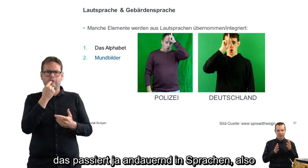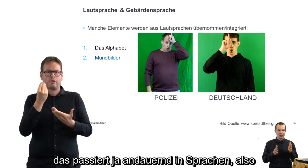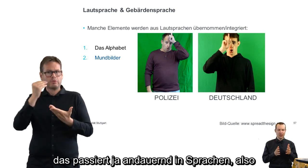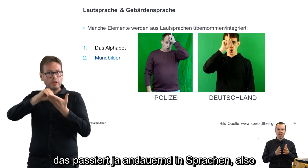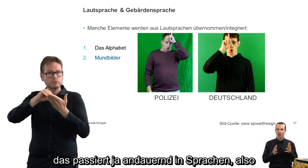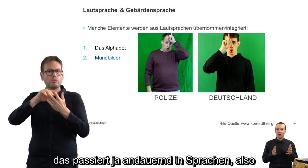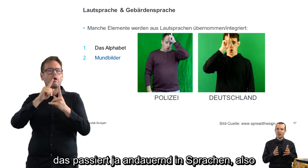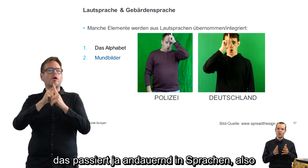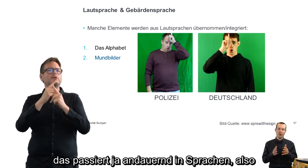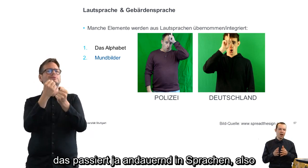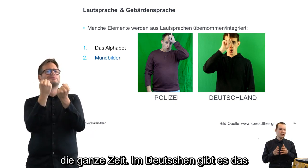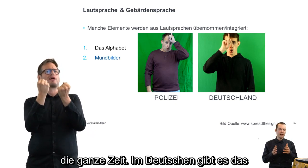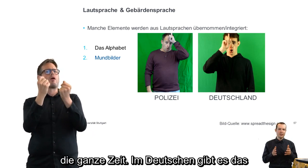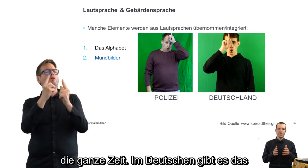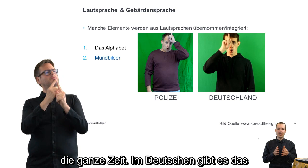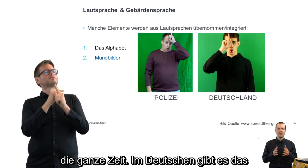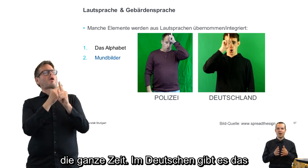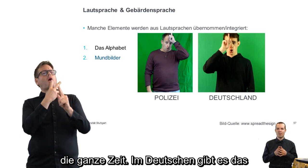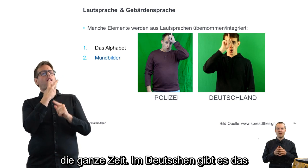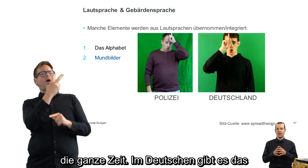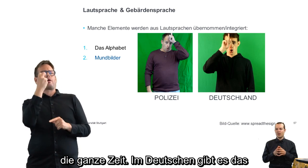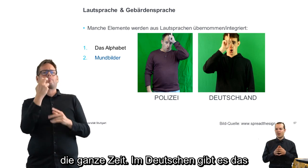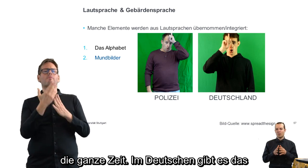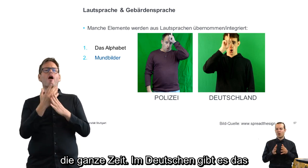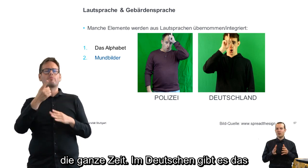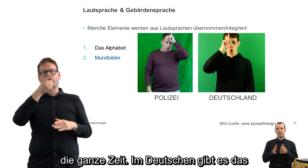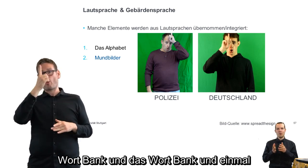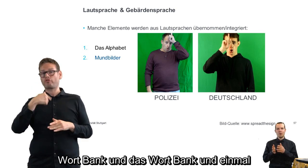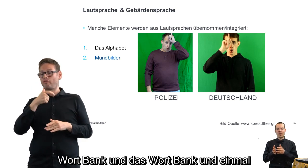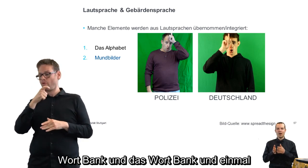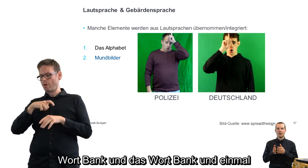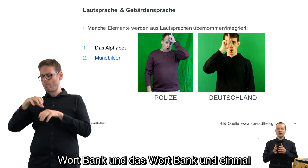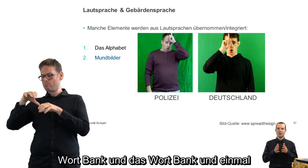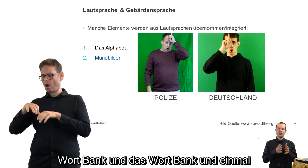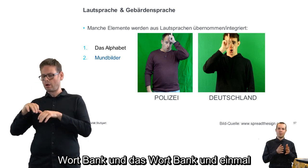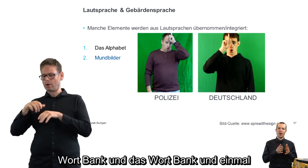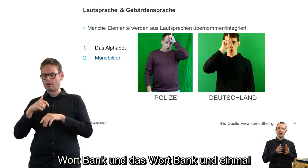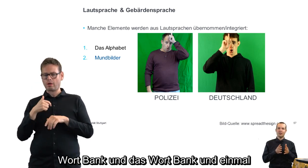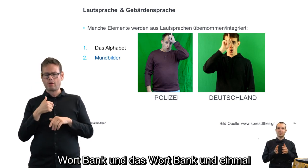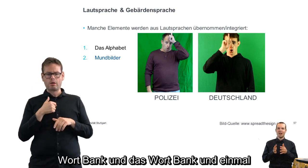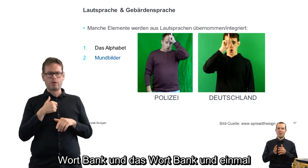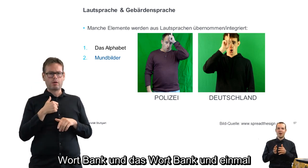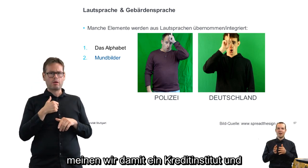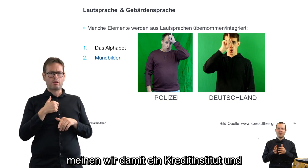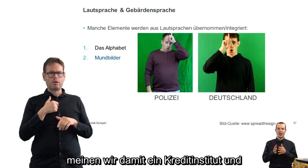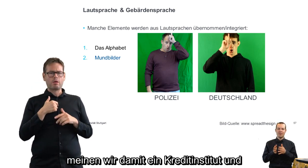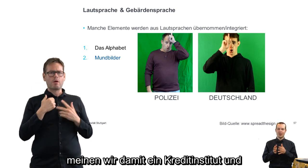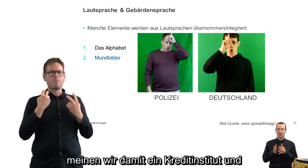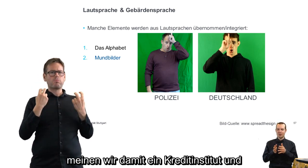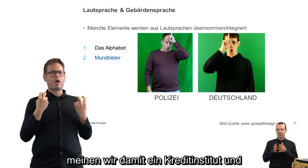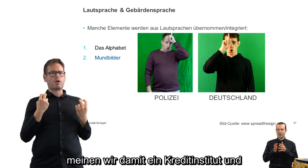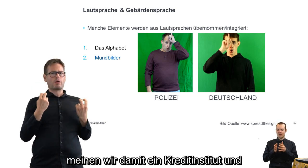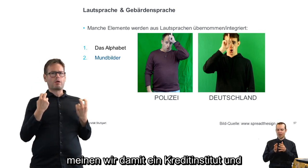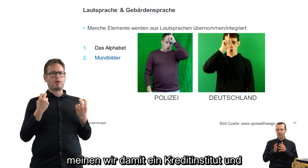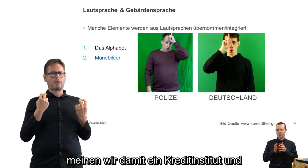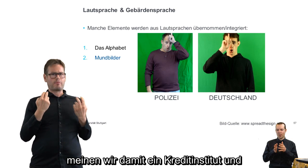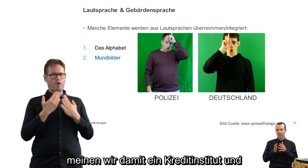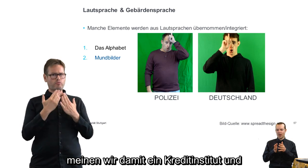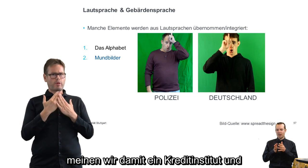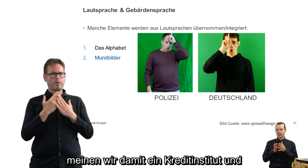es passiert ja andauernd in Sprachen, die ganze Zeit, wir haben im Deutschen das Wort Bank und das Wort Bank und einmal meinen wir damit